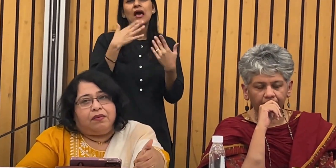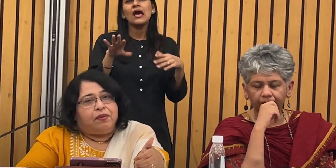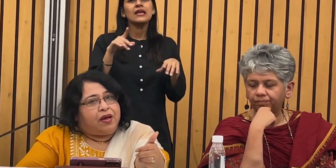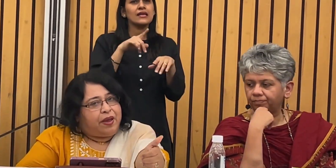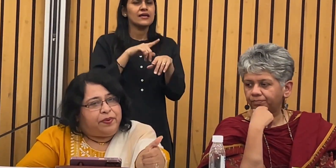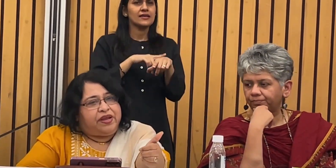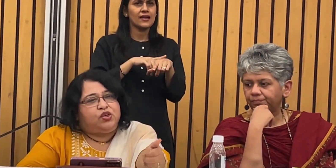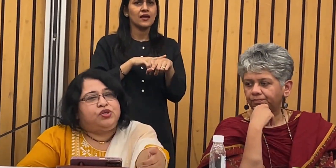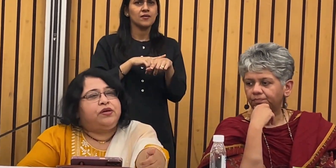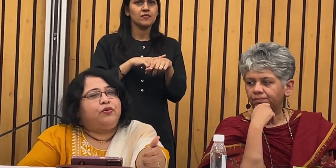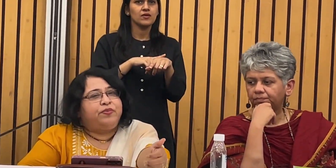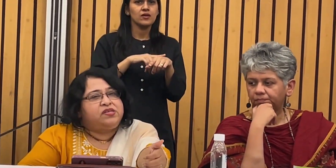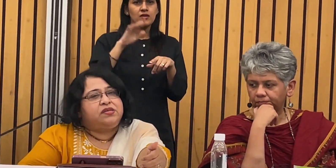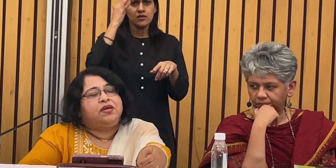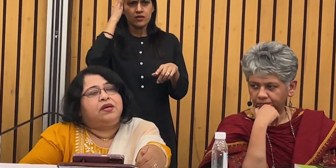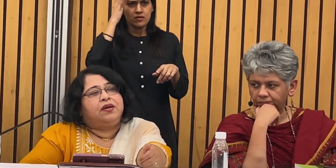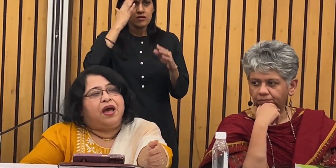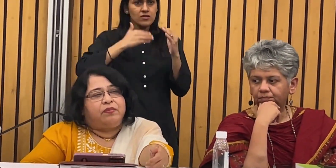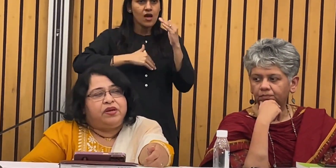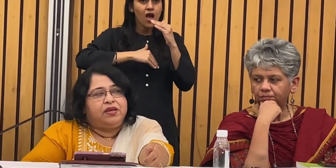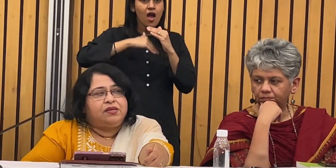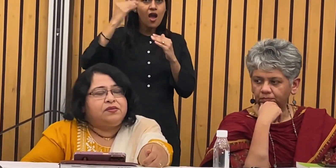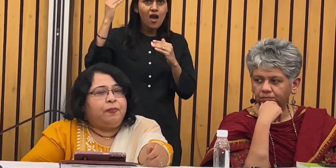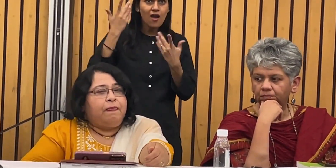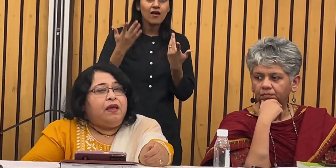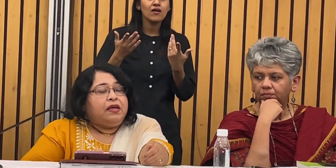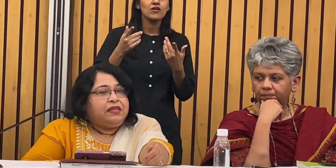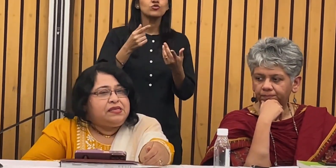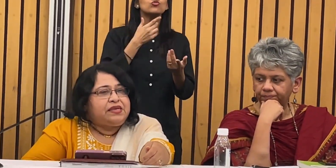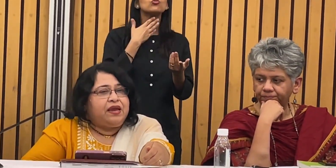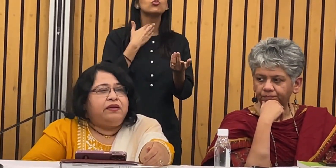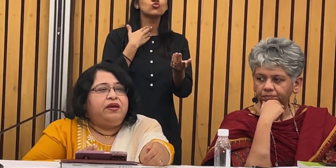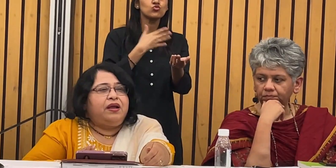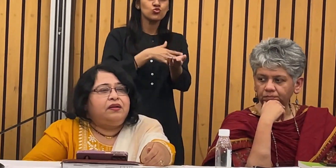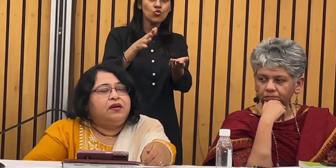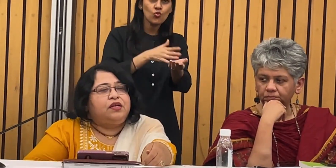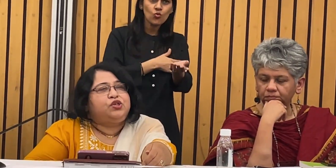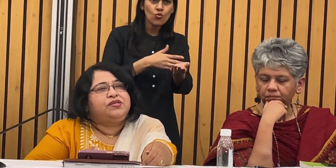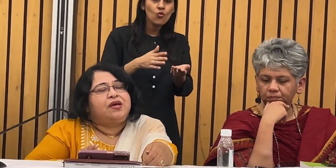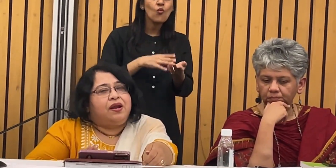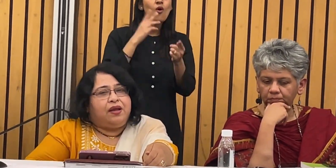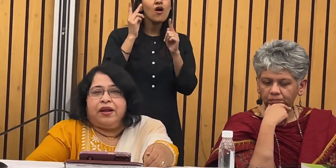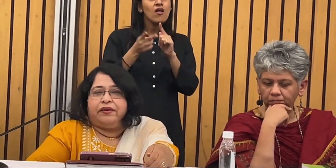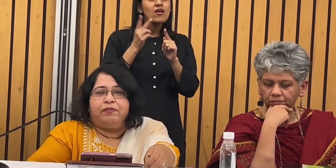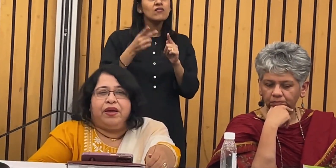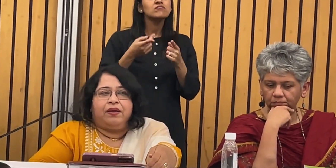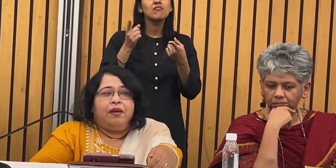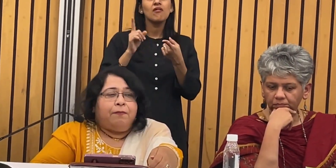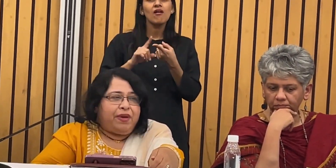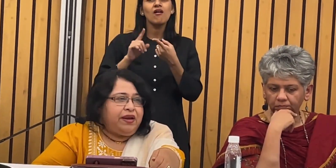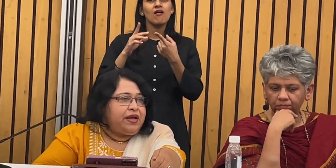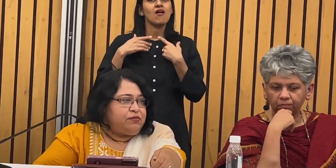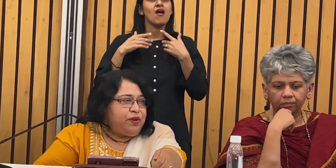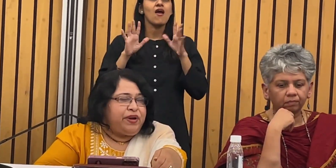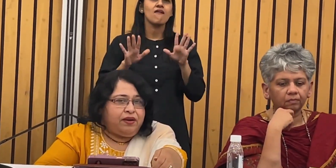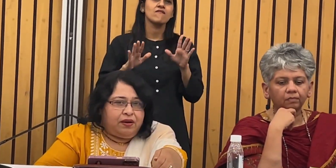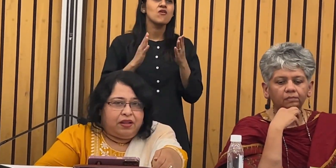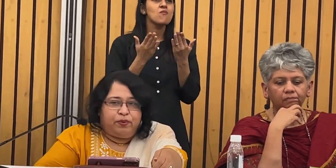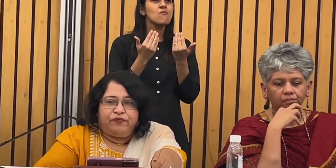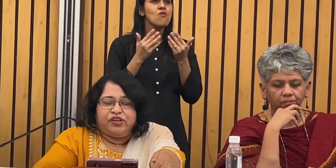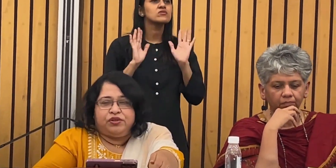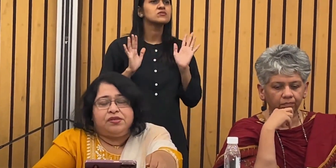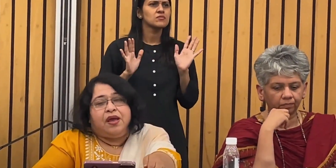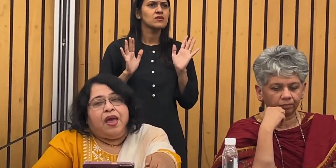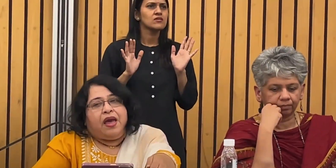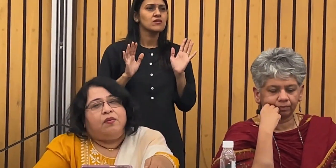like hypertension, obesity, diabetes. These secondary health conditions are neglected by many times by medical